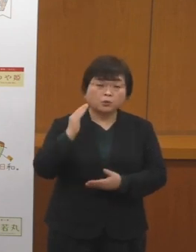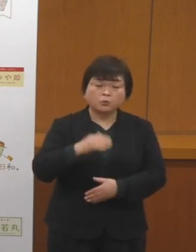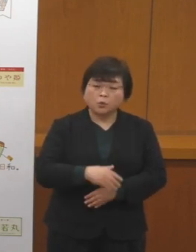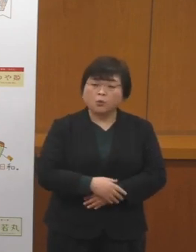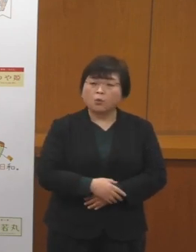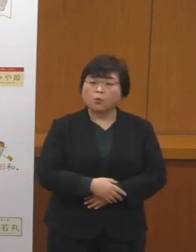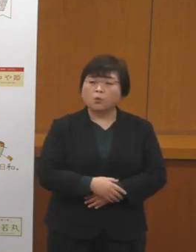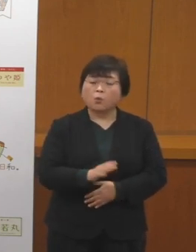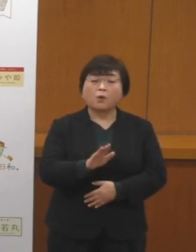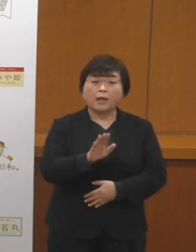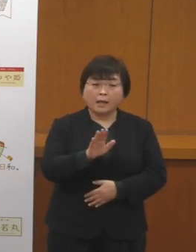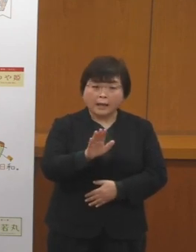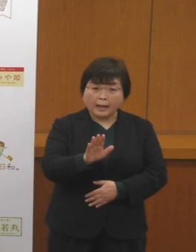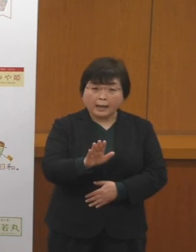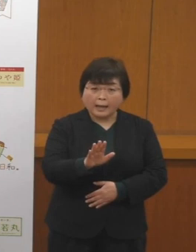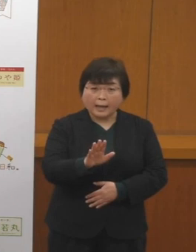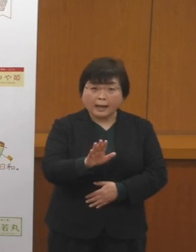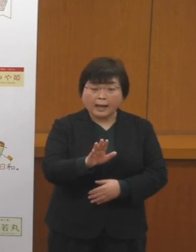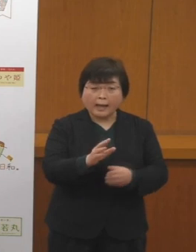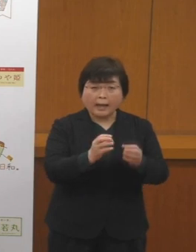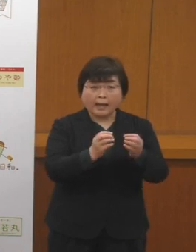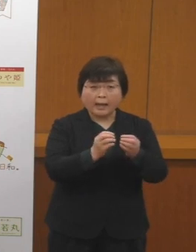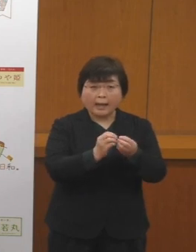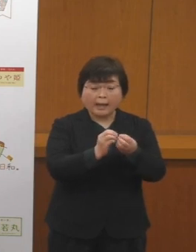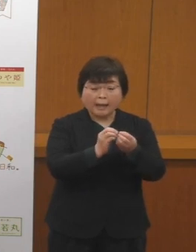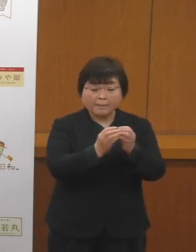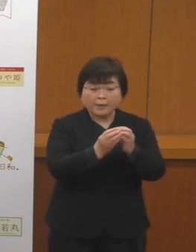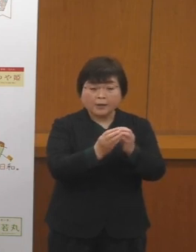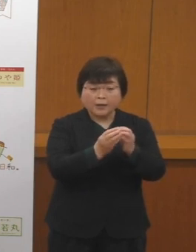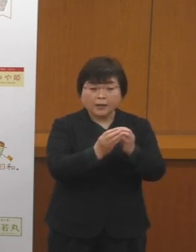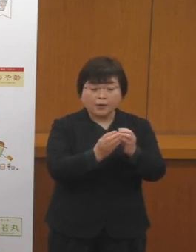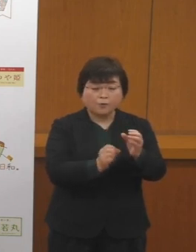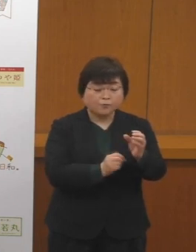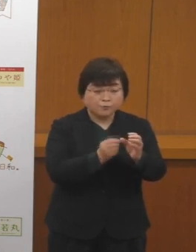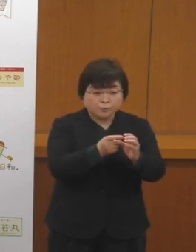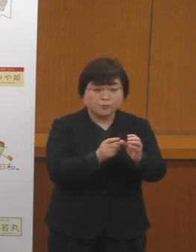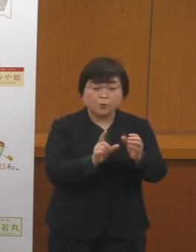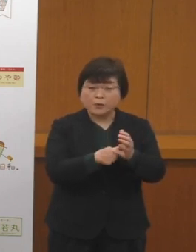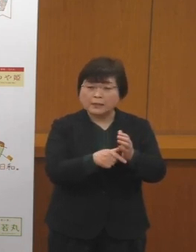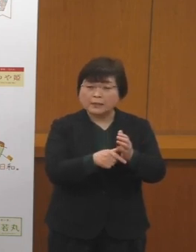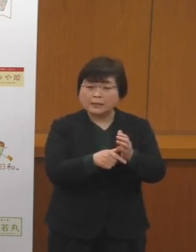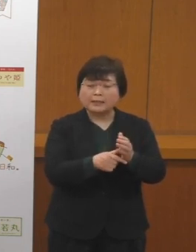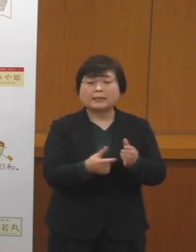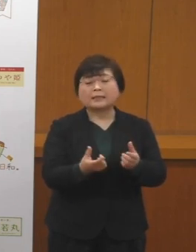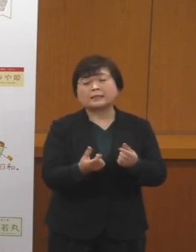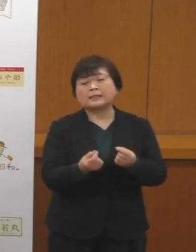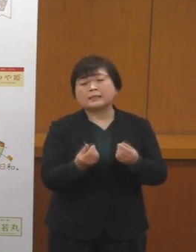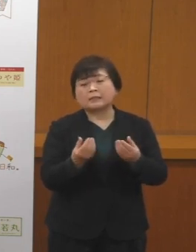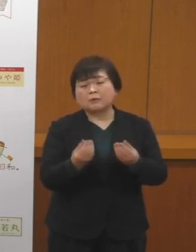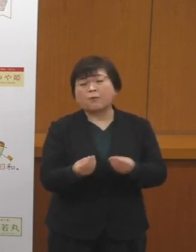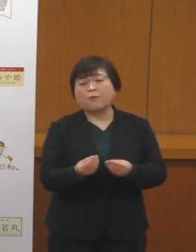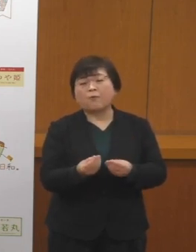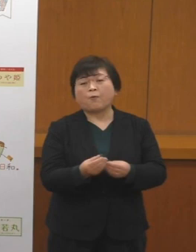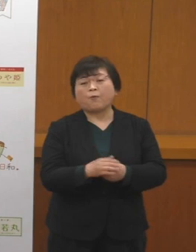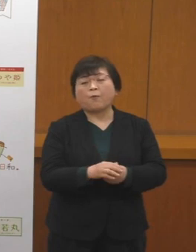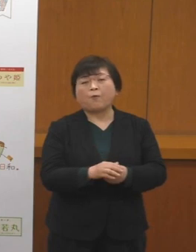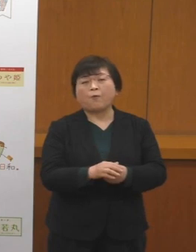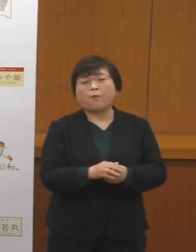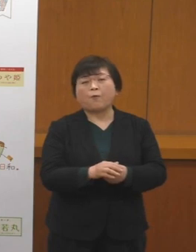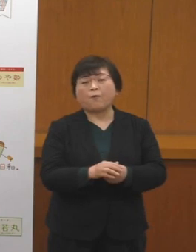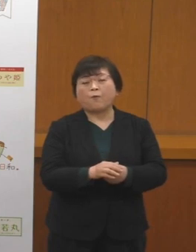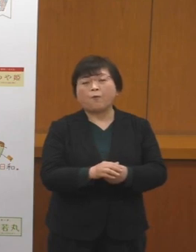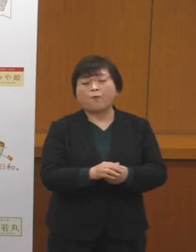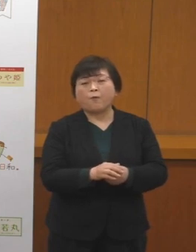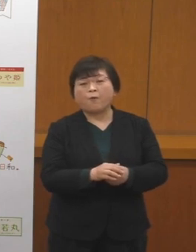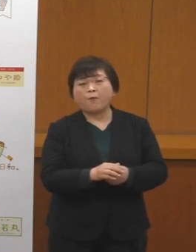ますとですねこれから結実させる時の受粉とかですねそういう時にきちんと受粉